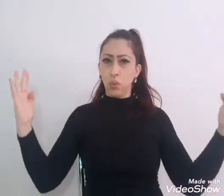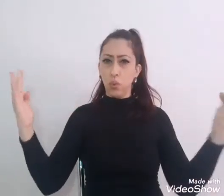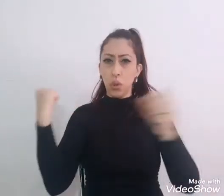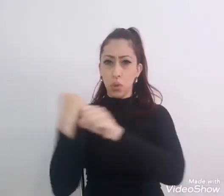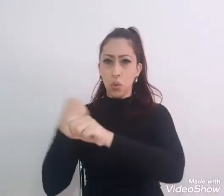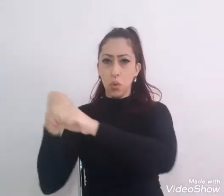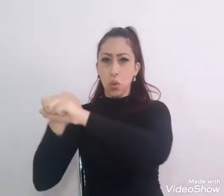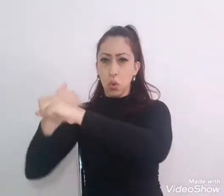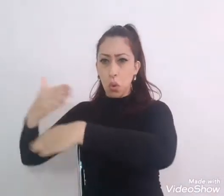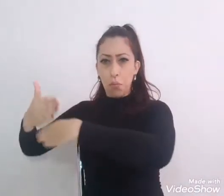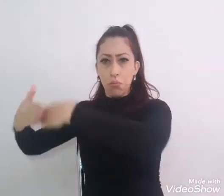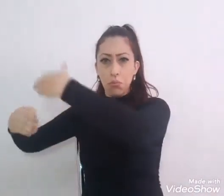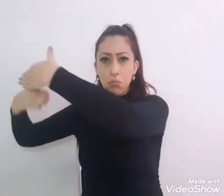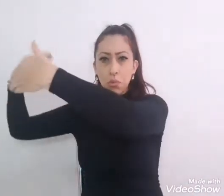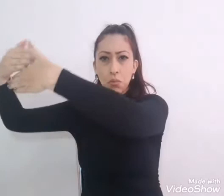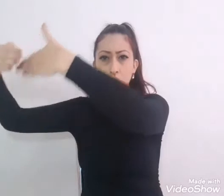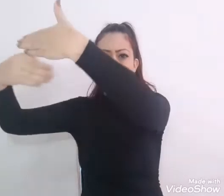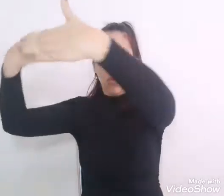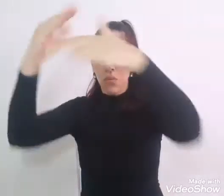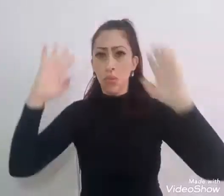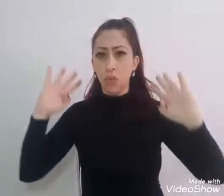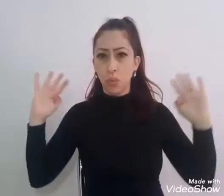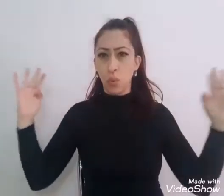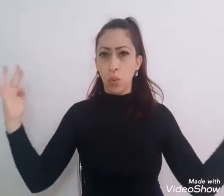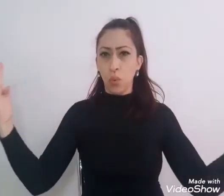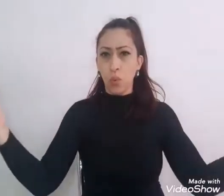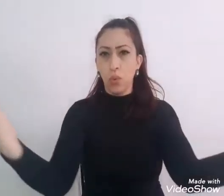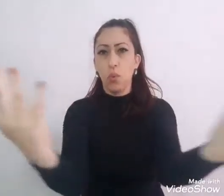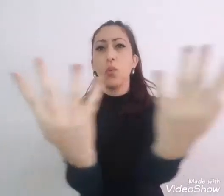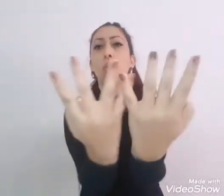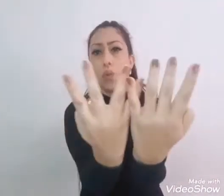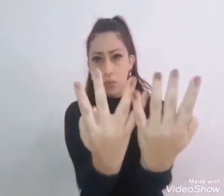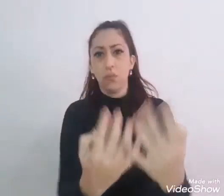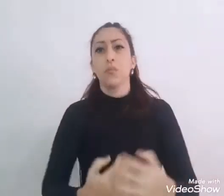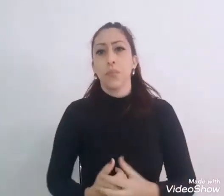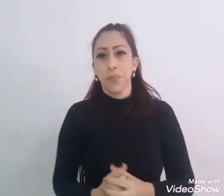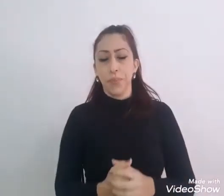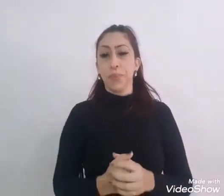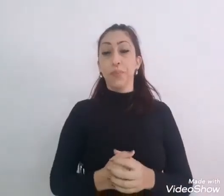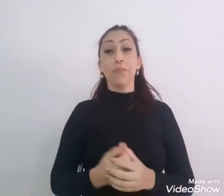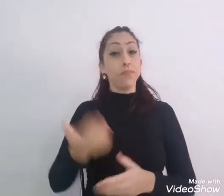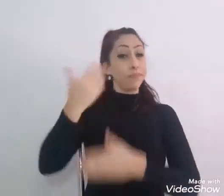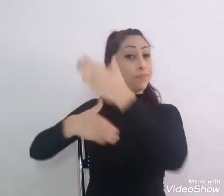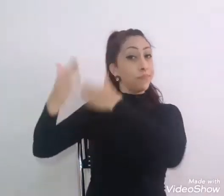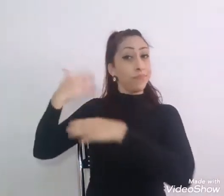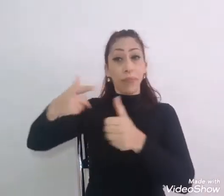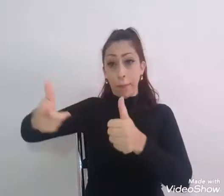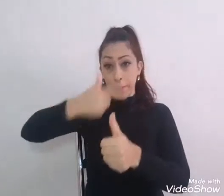interessante. E surgindo aí as primeiras cidades. Vocês vão ver que as primeiras civilizações, as primeiras grandes cidades habitadas